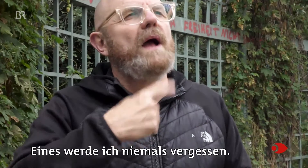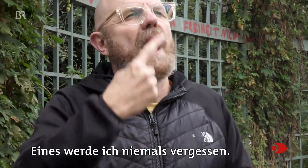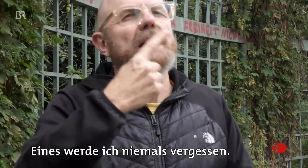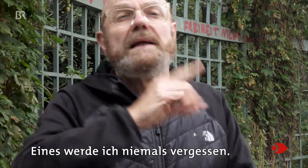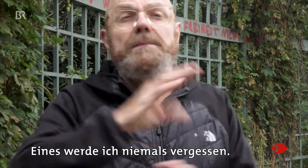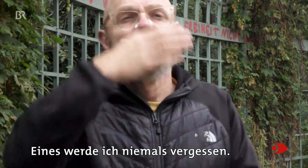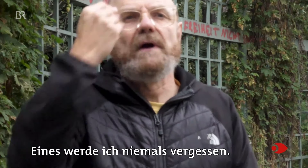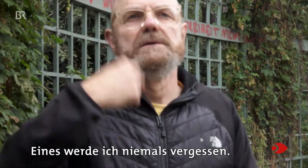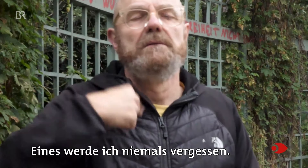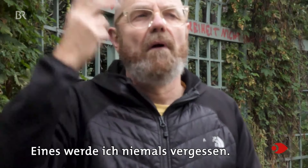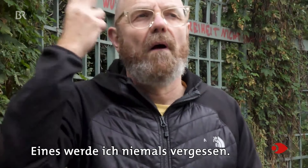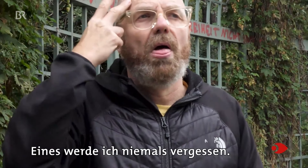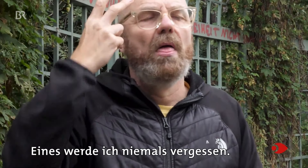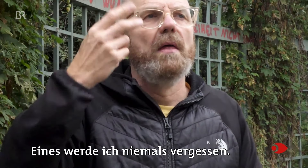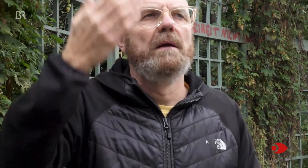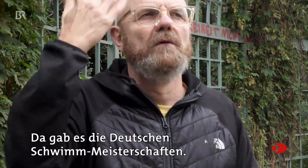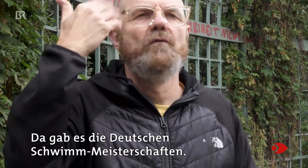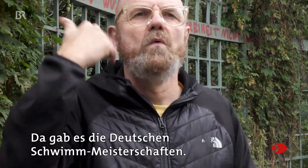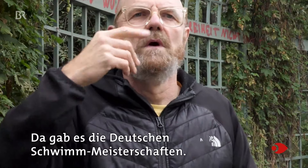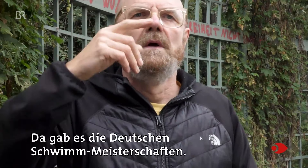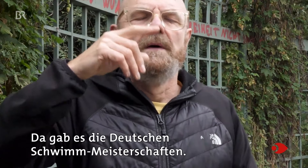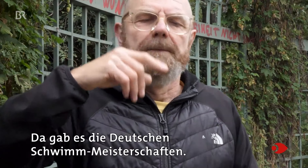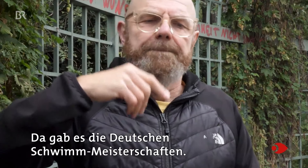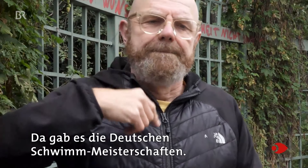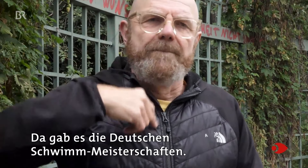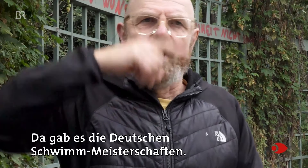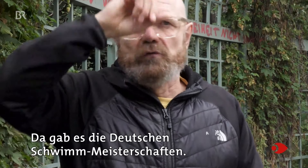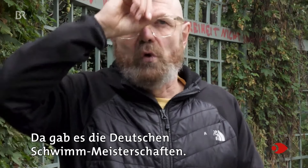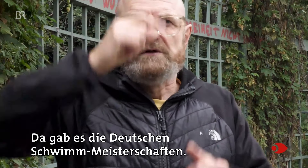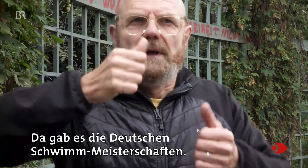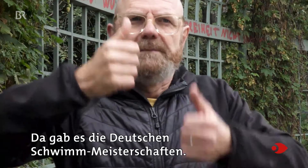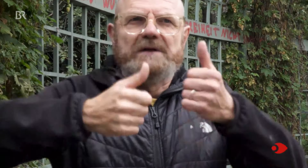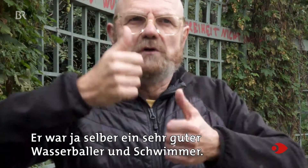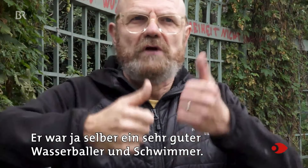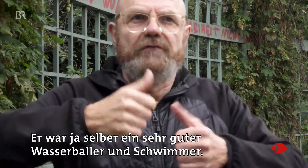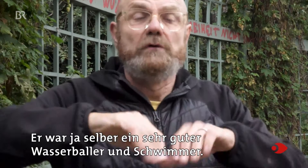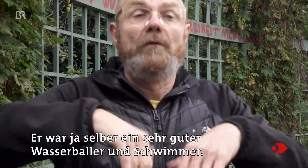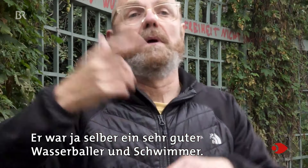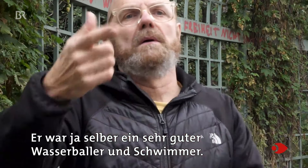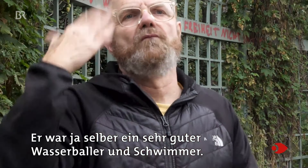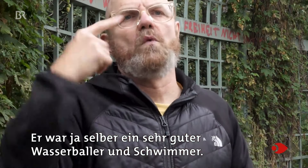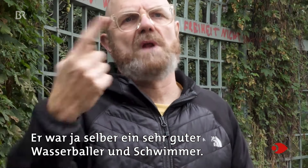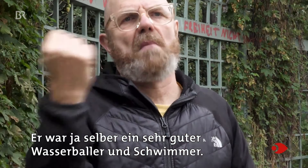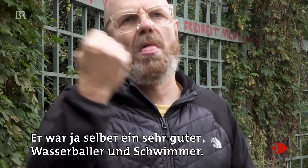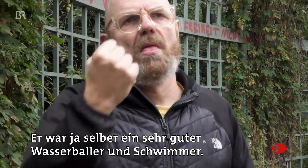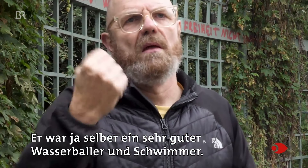Eines werde ich niemals vergessen. Da gab es die deutschen Schwimmmeisterschaften. Er war ja selber ein sehr guter Wasserballer und